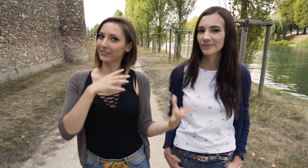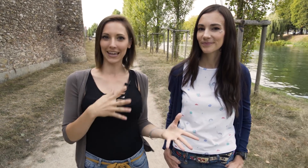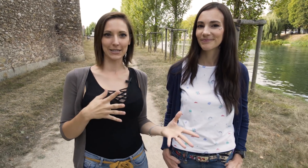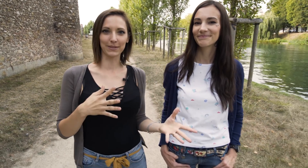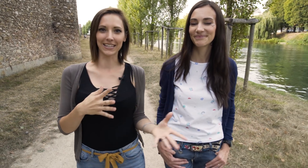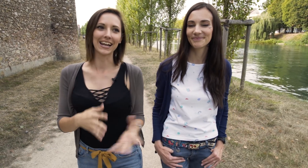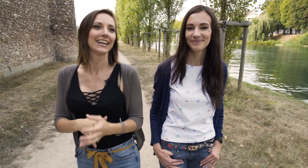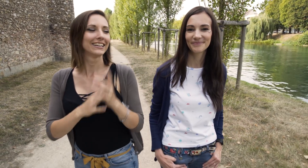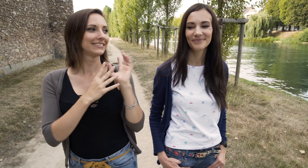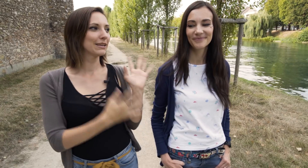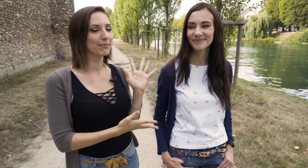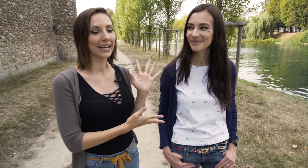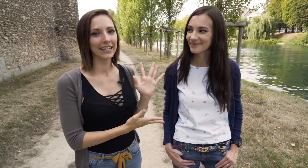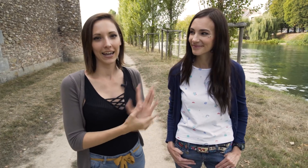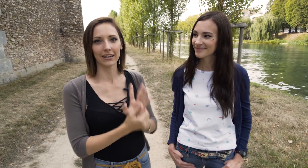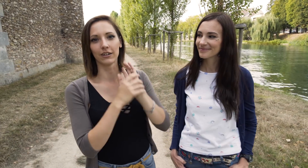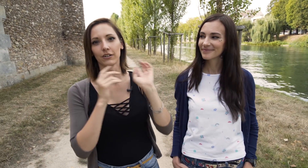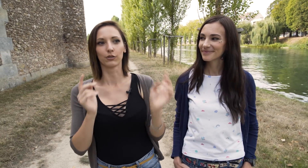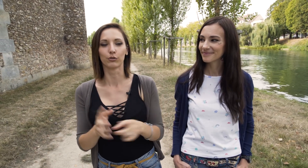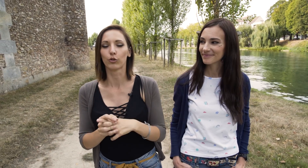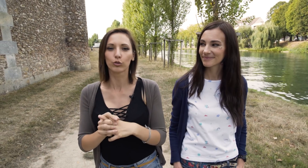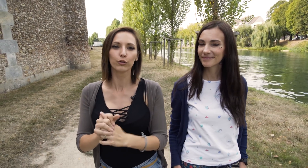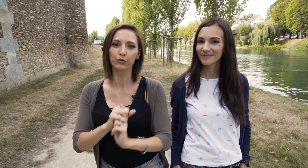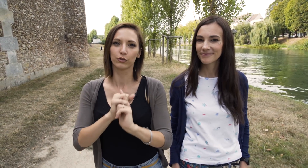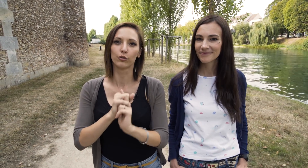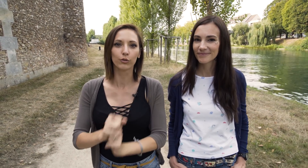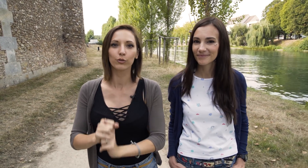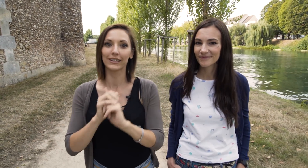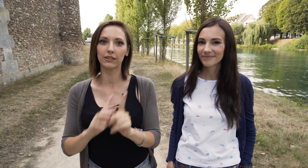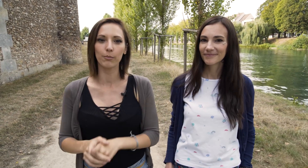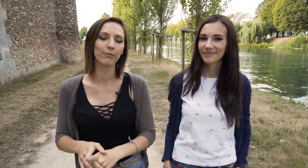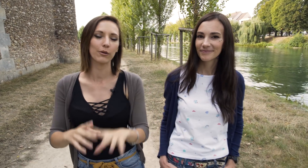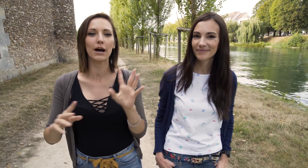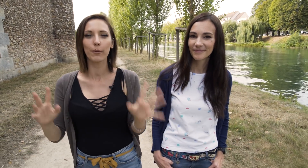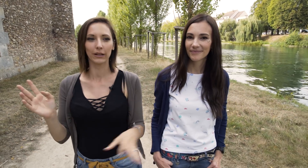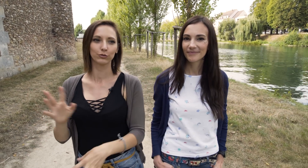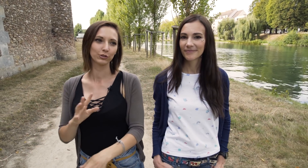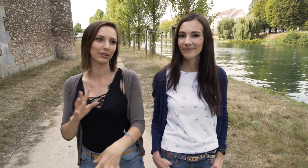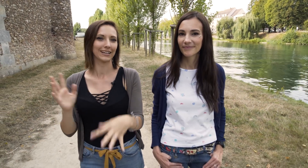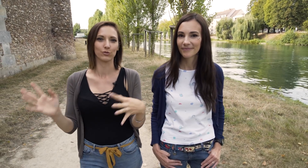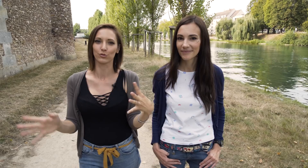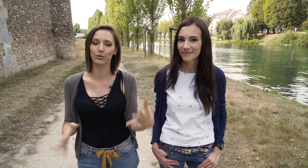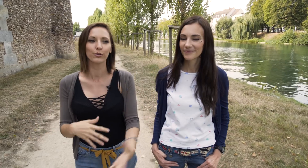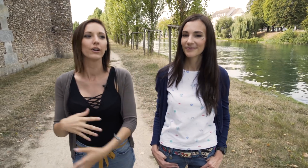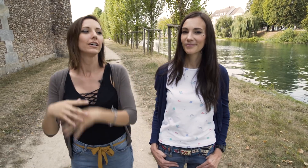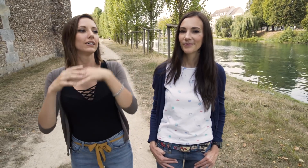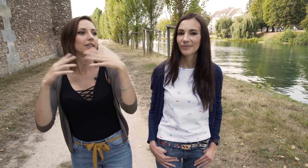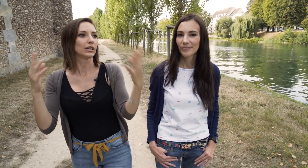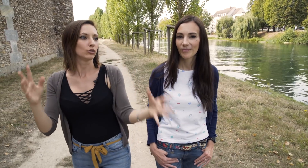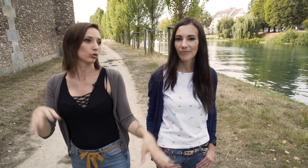très spécial. C'est Marie qu'on retrouve sous le nom de Little Bun Bao un peu partout sur les réseaux sociaux et sur